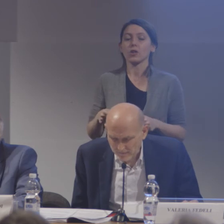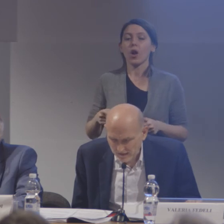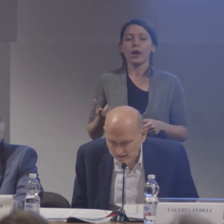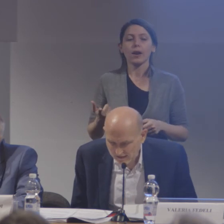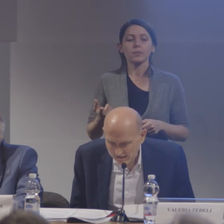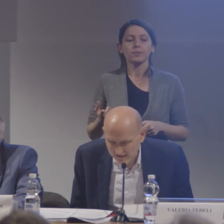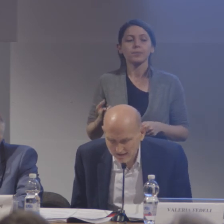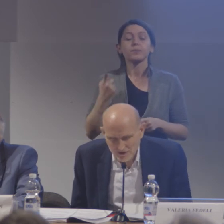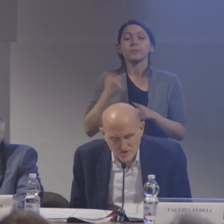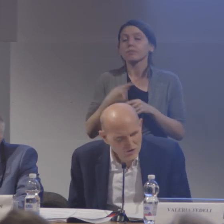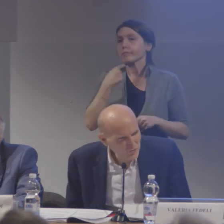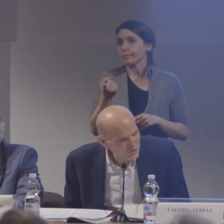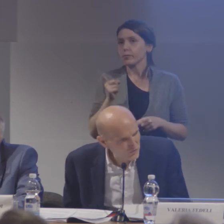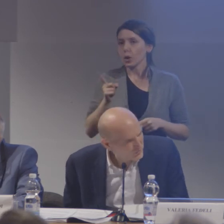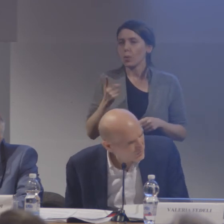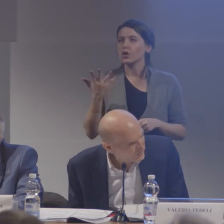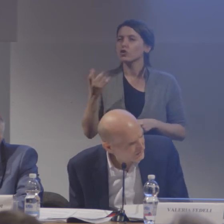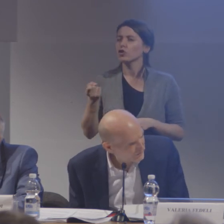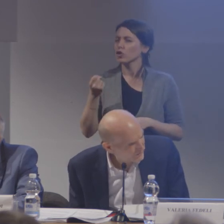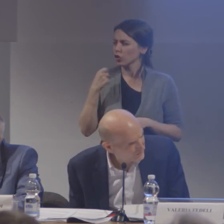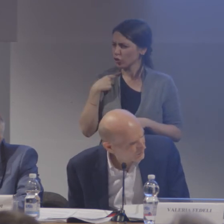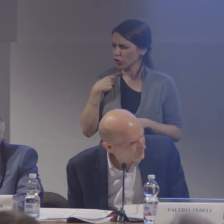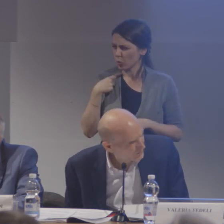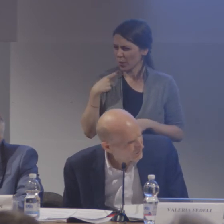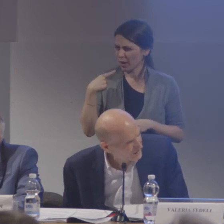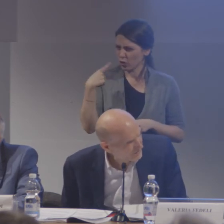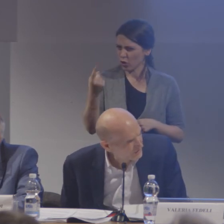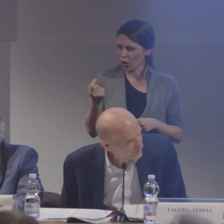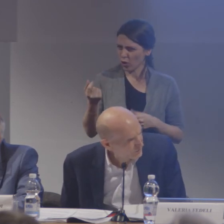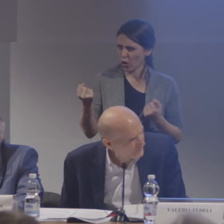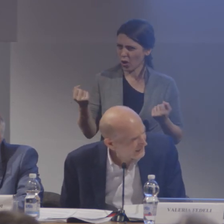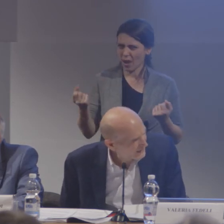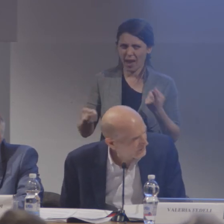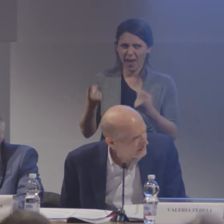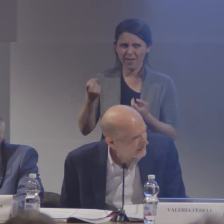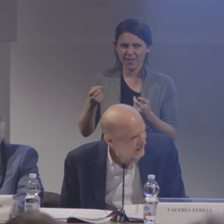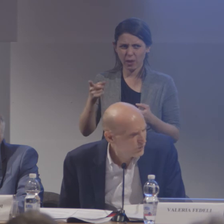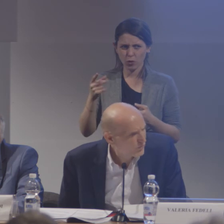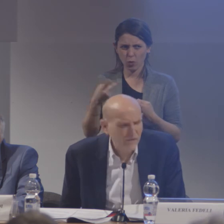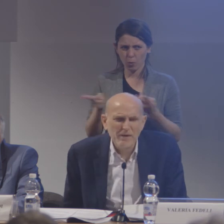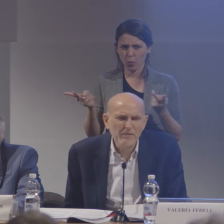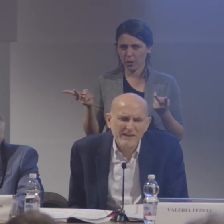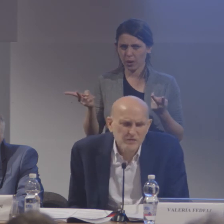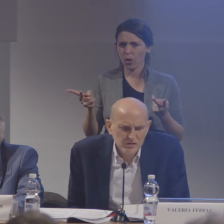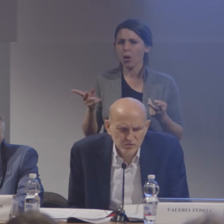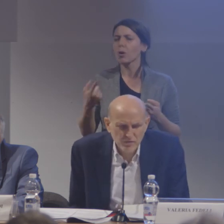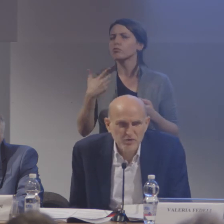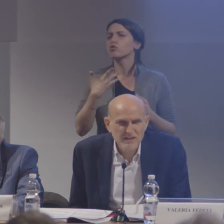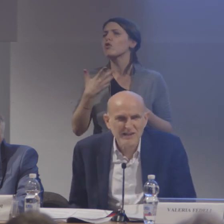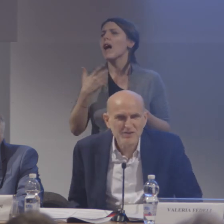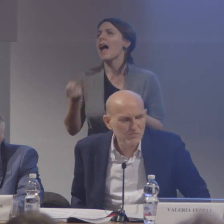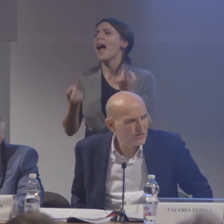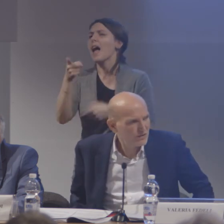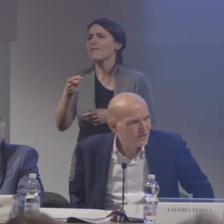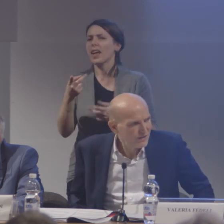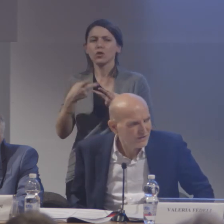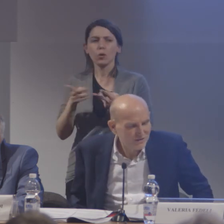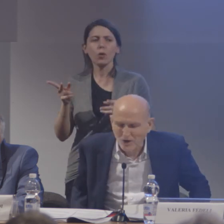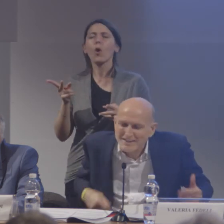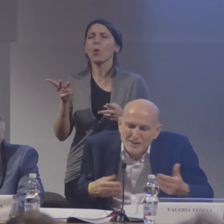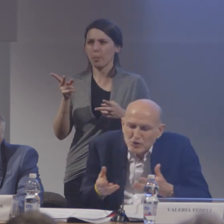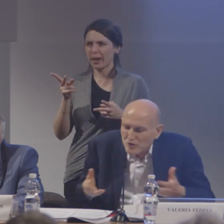che il 5 giugno è un evento pubblico, quello di Don Milani al Ministero. Comunque, vabbè, è un evento che noi diciamo ci sarà il 5 giugno.